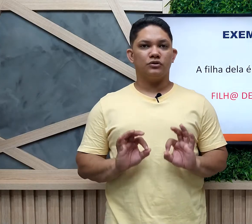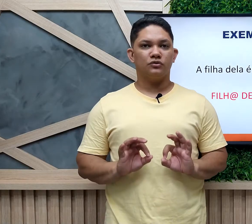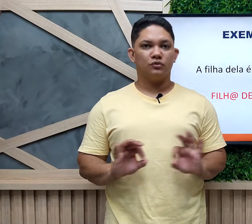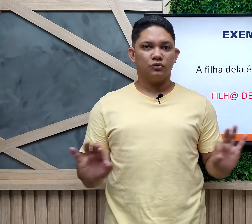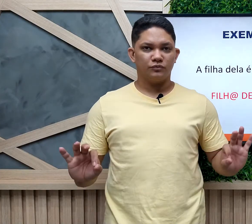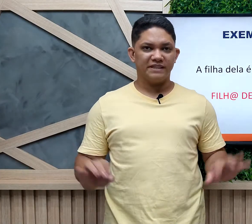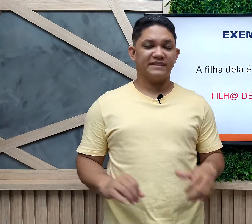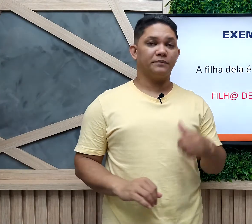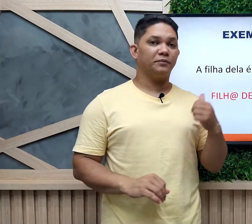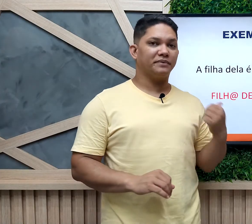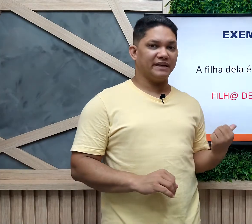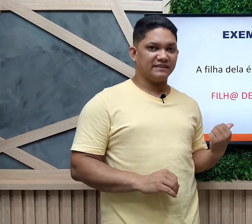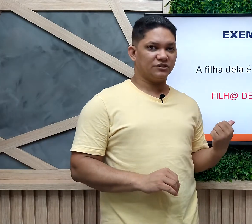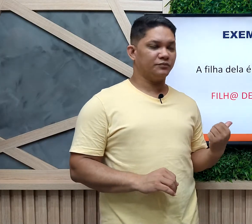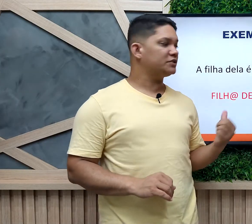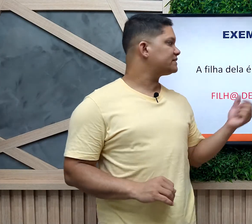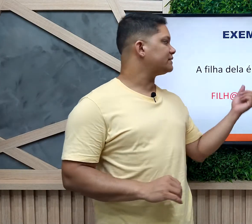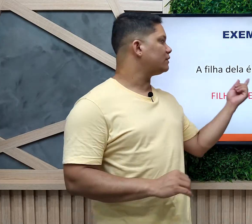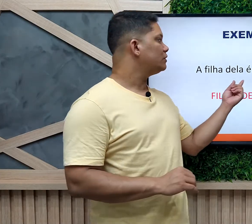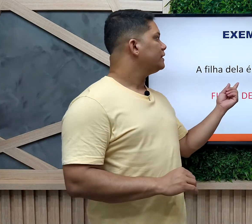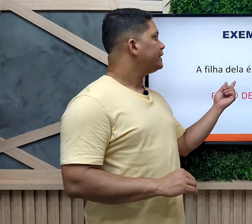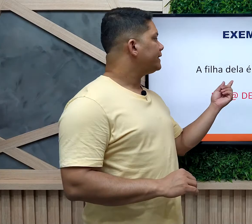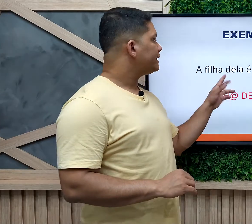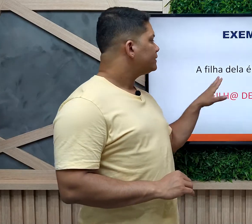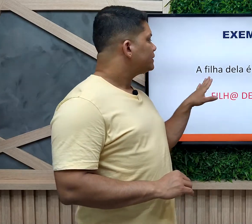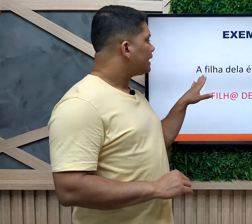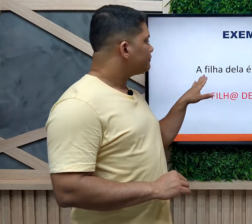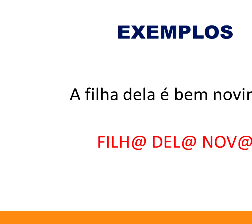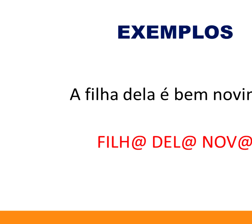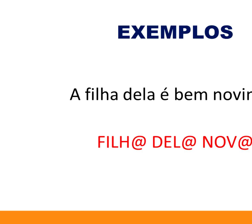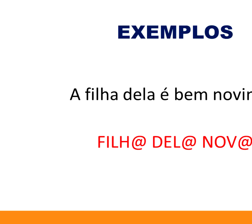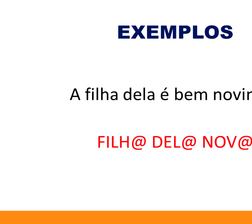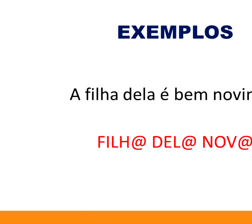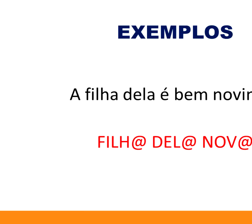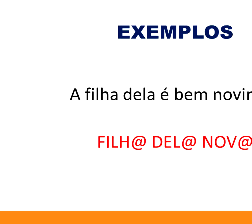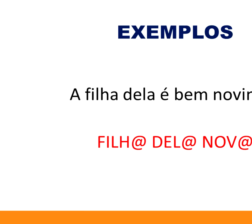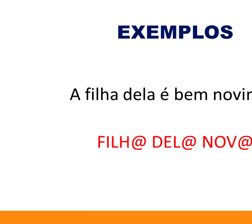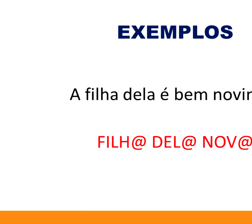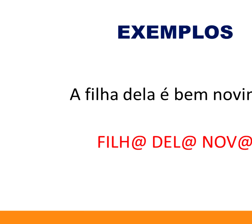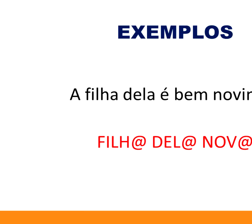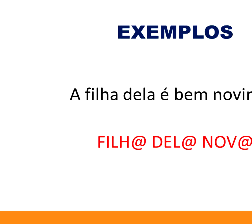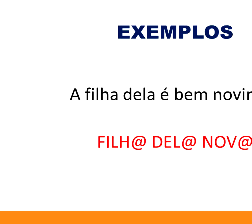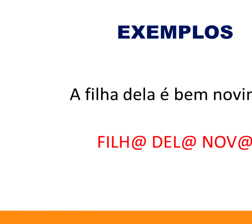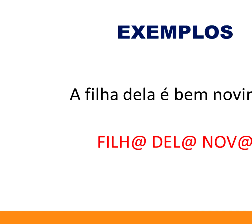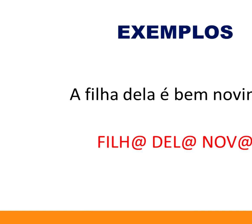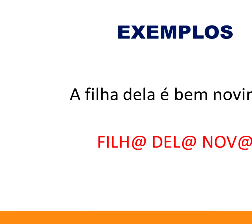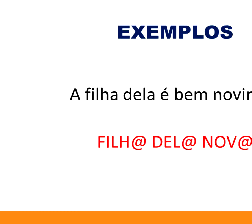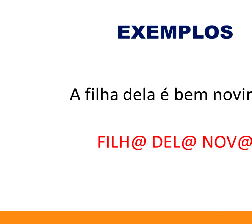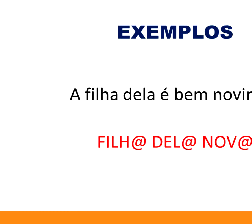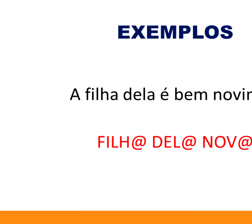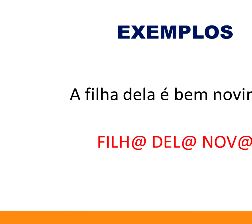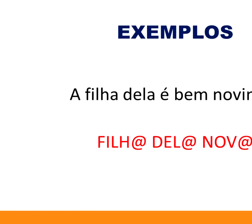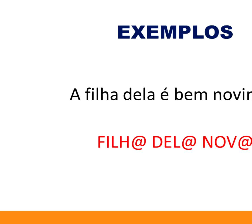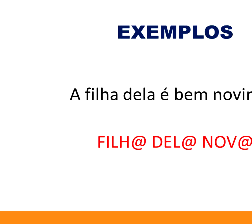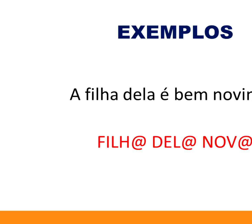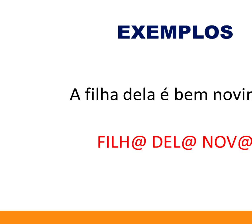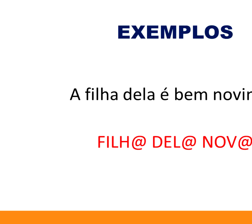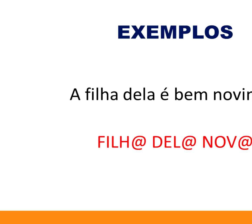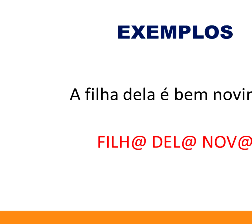Nosso último exemplo para esse tipo de sinal é a filha dela é bem novinha. Notem que aqui a gente está falando de uma pessoa